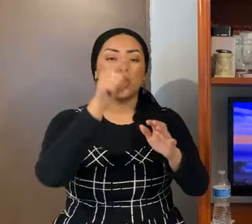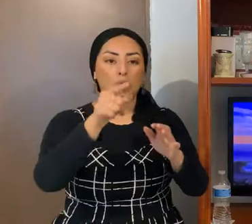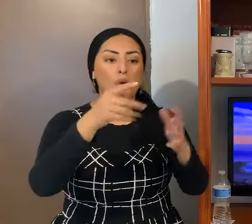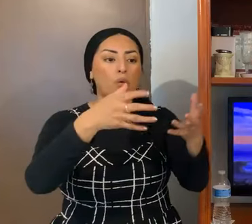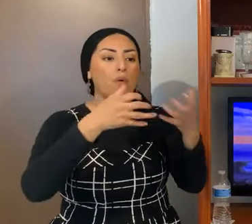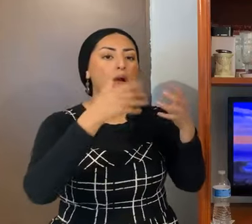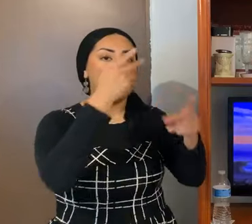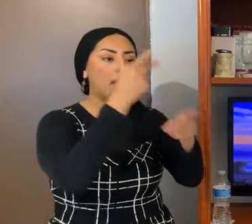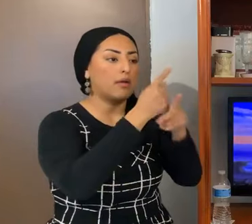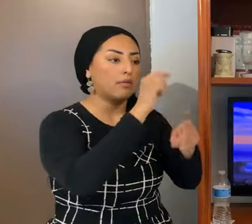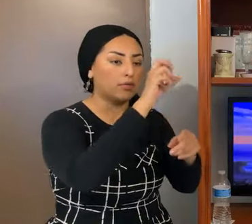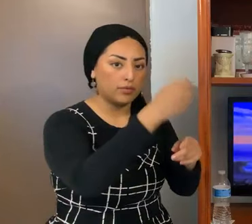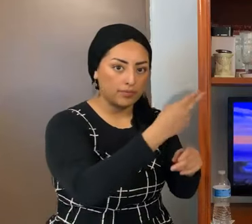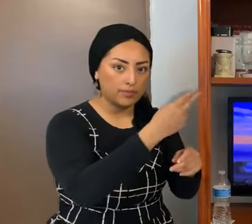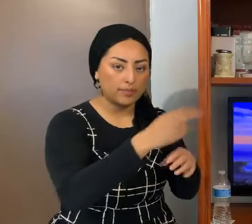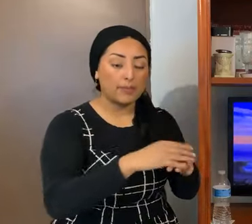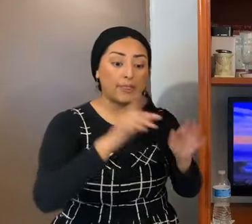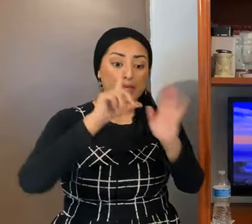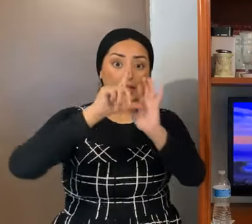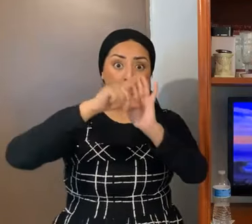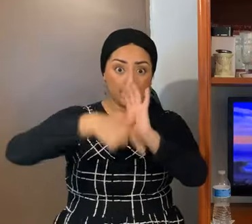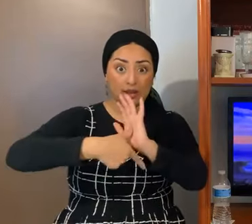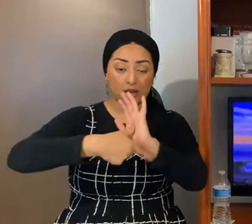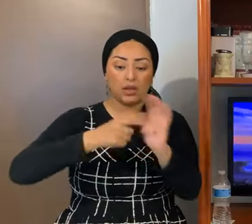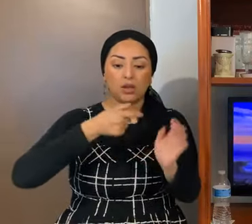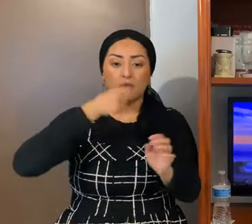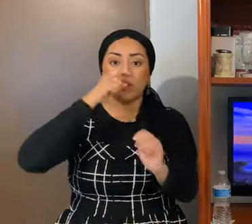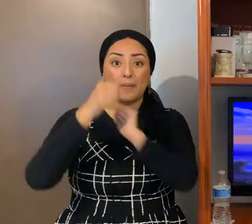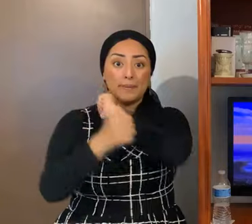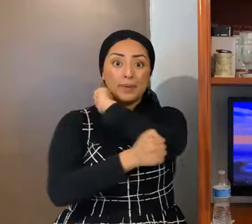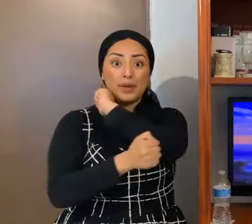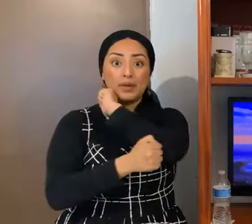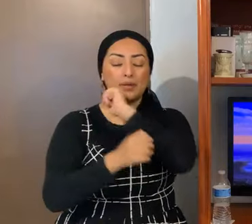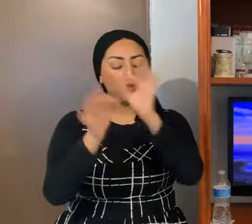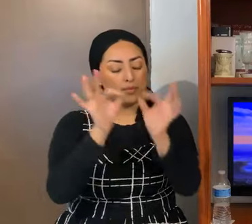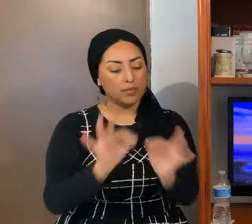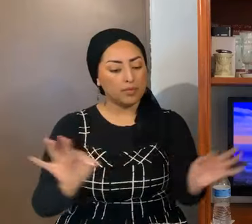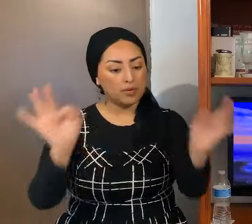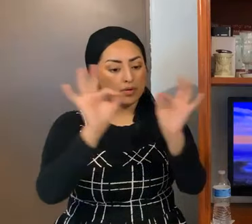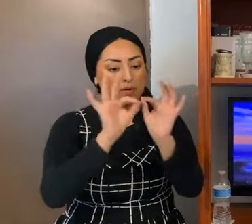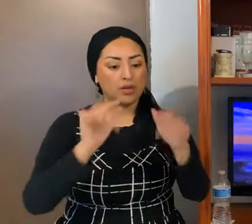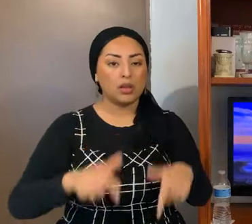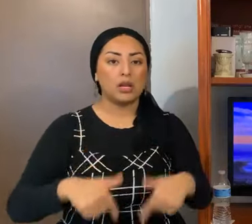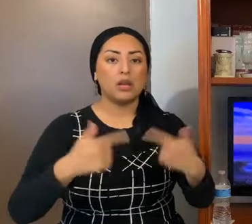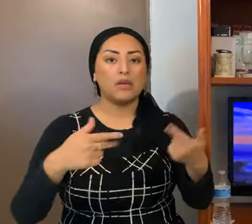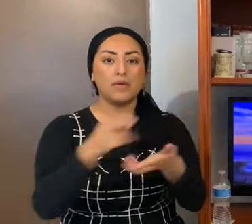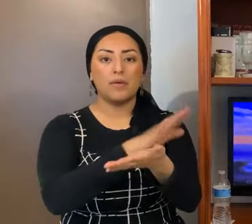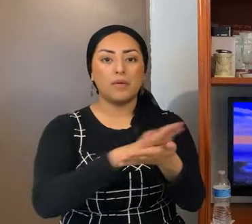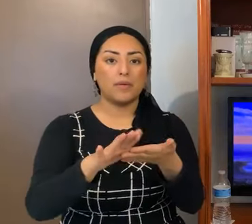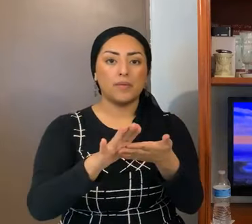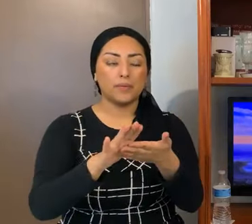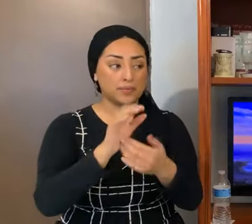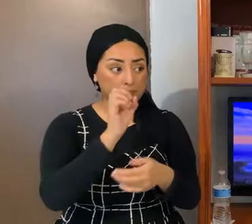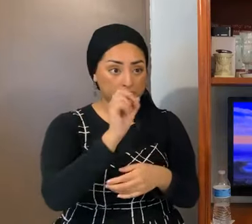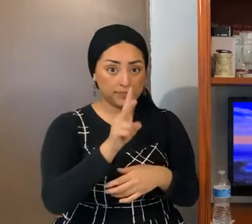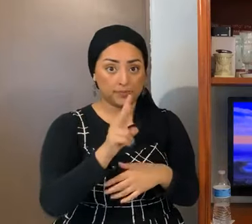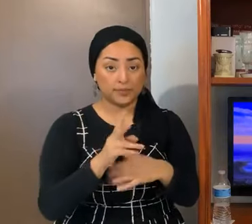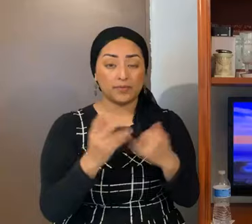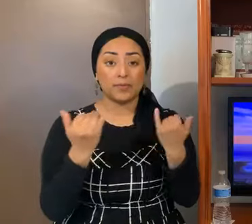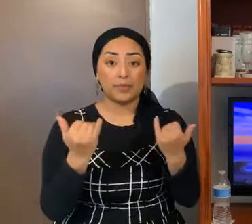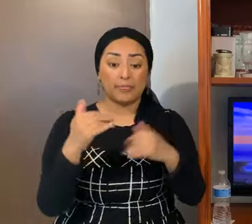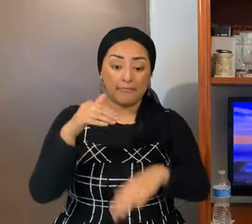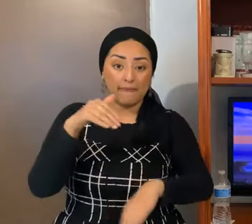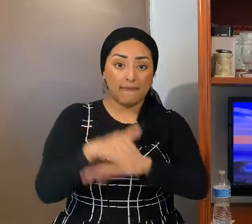Eterno y tomemos de Pesach dignamente, arrepentidos de nuestros pecados y apartados de nuestros pecados. Esta